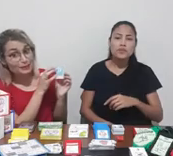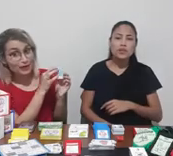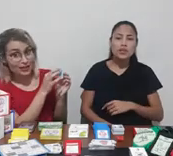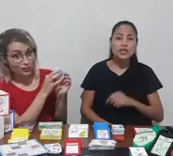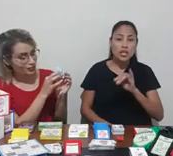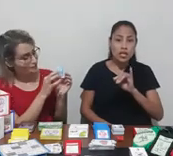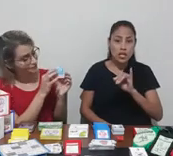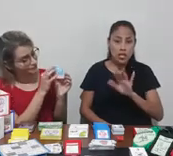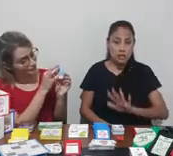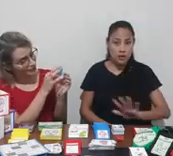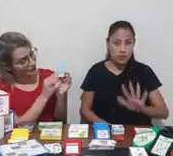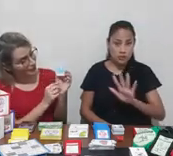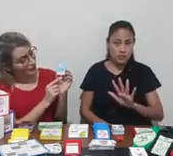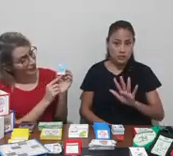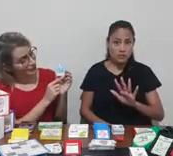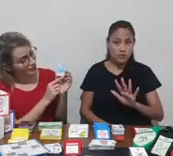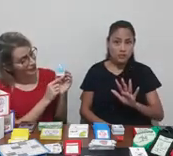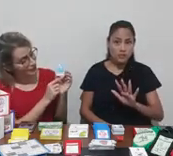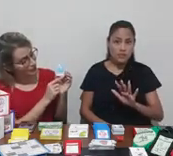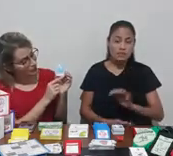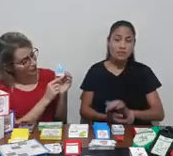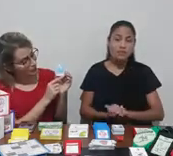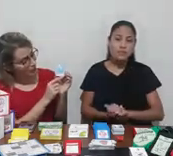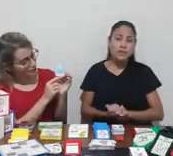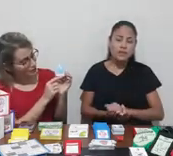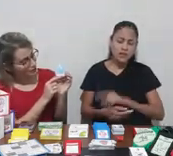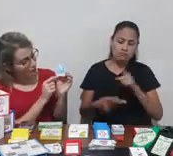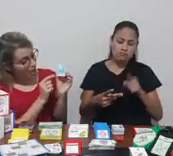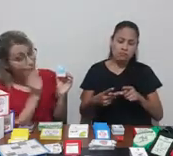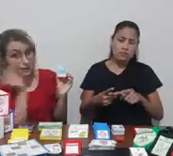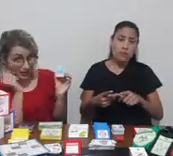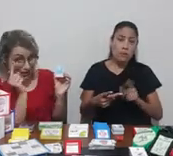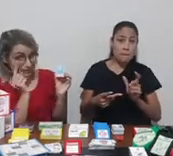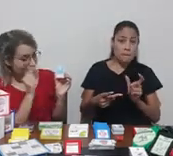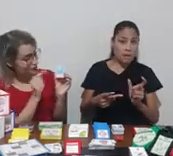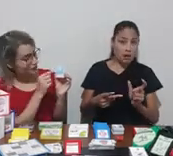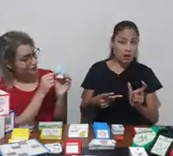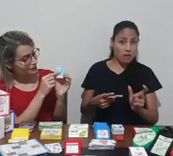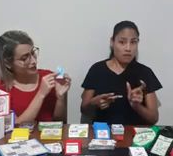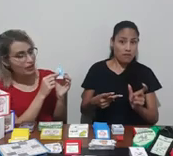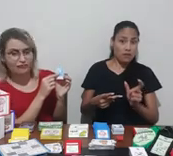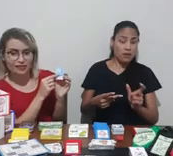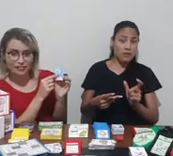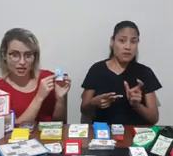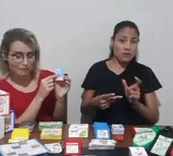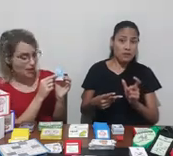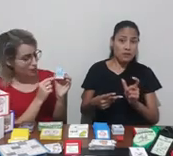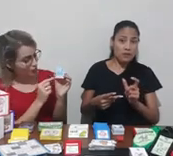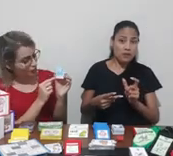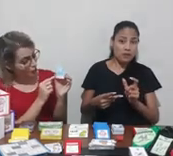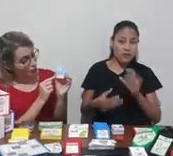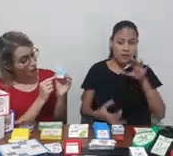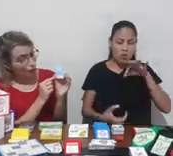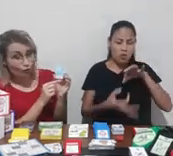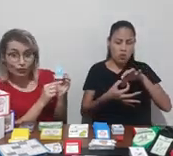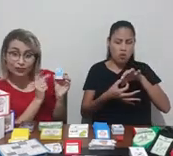a imagem e ele traz as palavras, a palavra que refere-se à